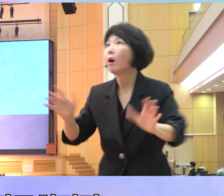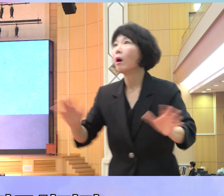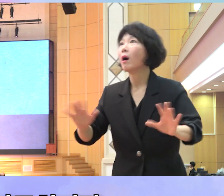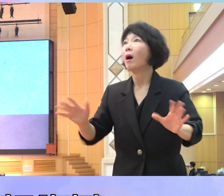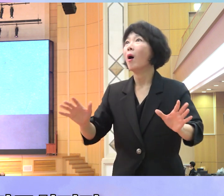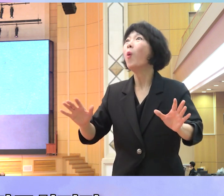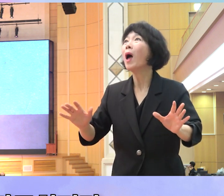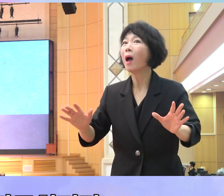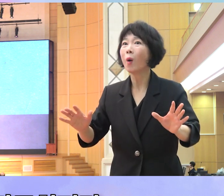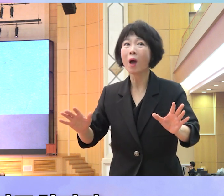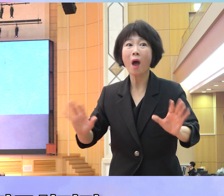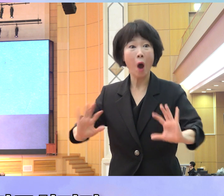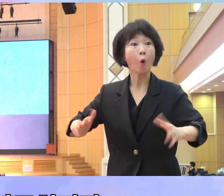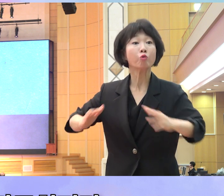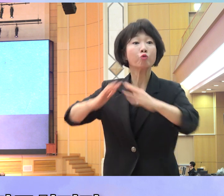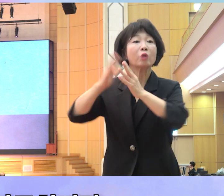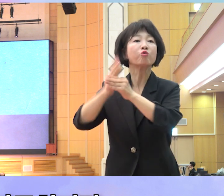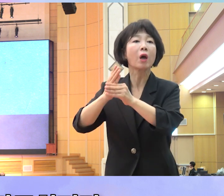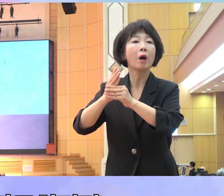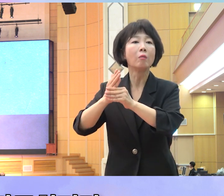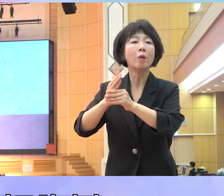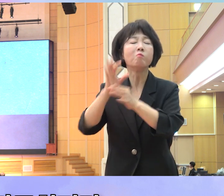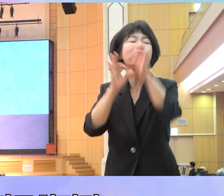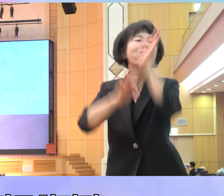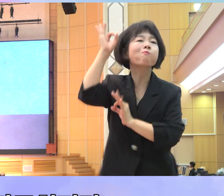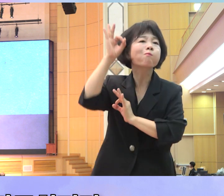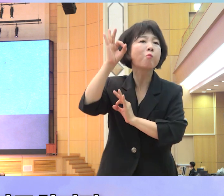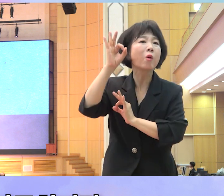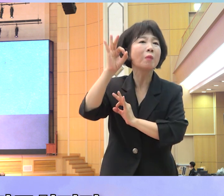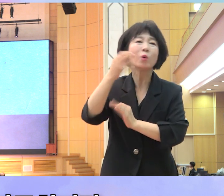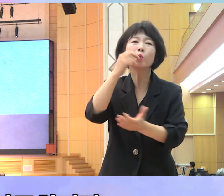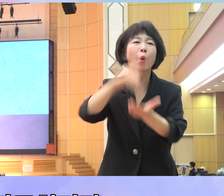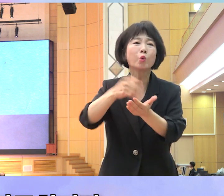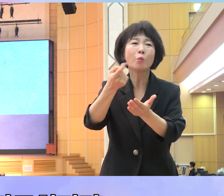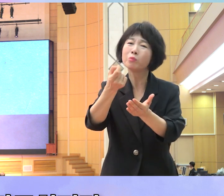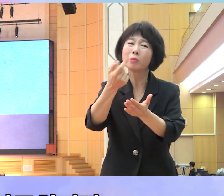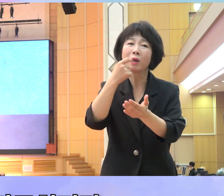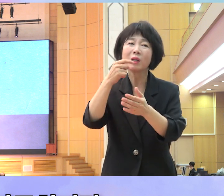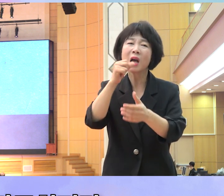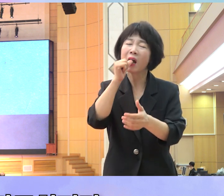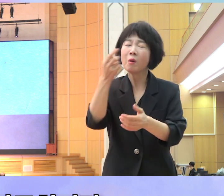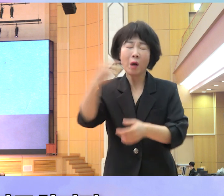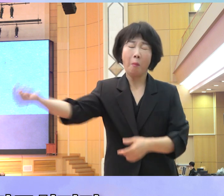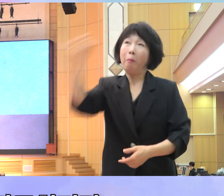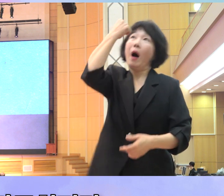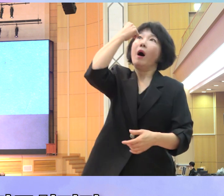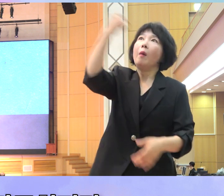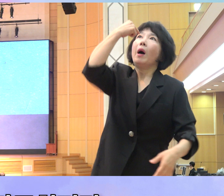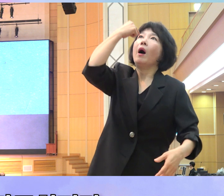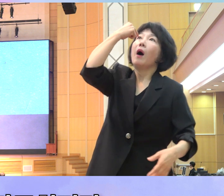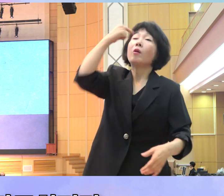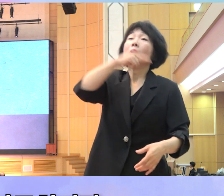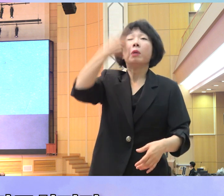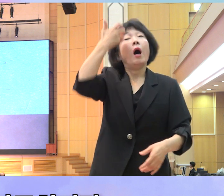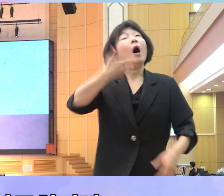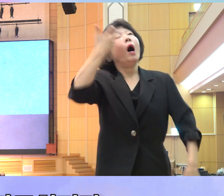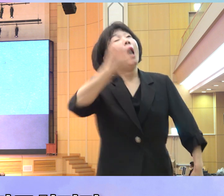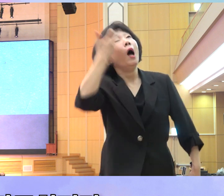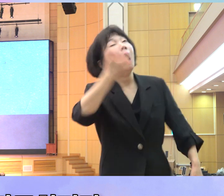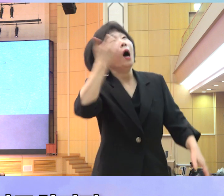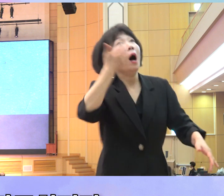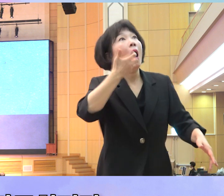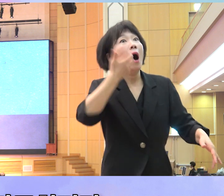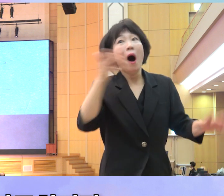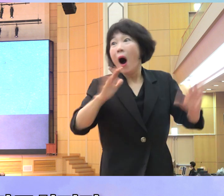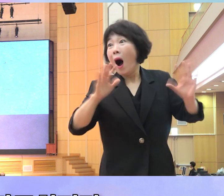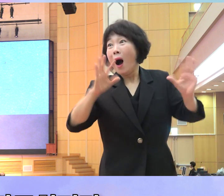근데 요즘에 또 의료대란 아닙니까? 의료대란 이래가지고 그냥 뭐 받아주는 병원이 없어요. 근데 또 여차저차